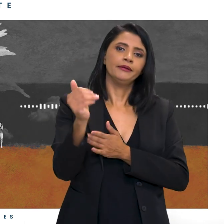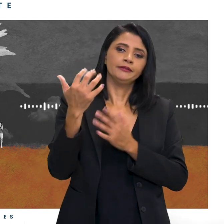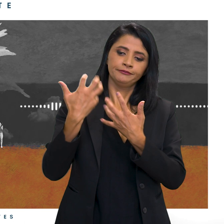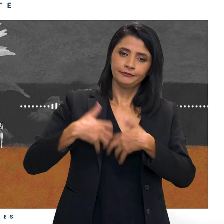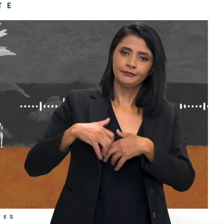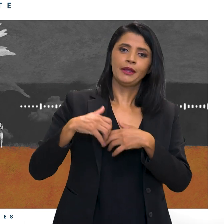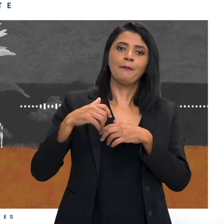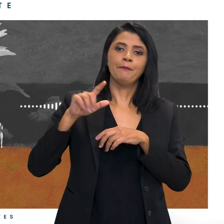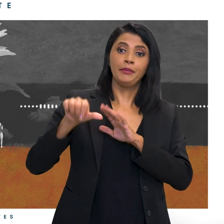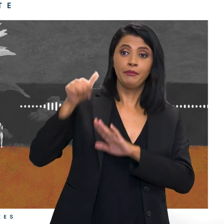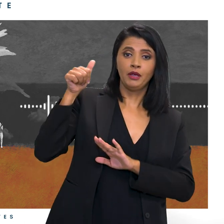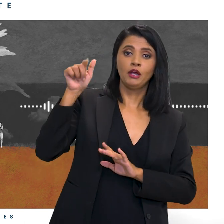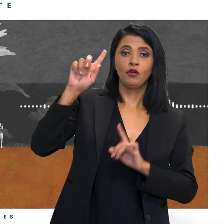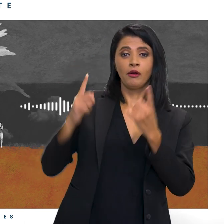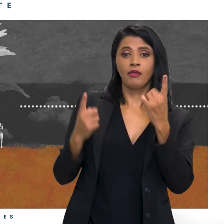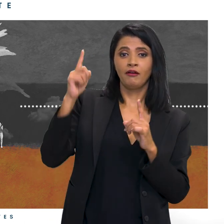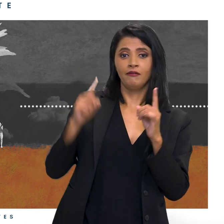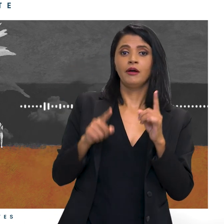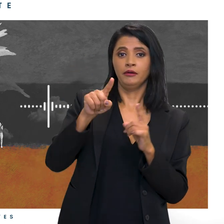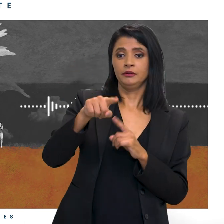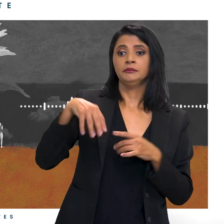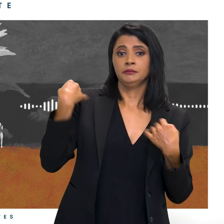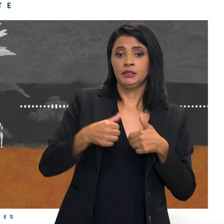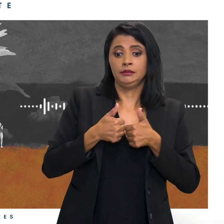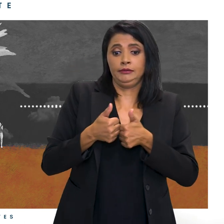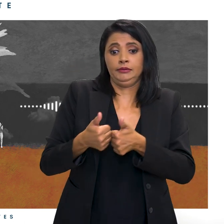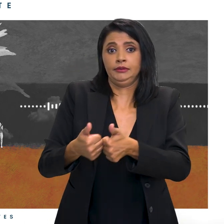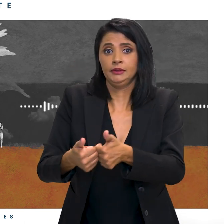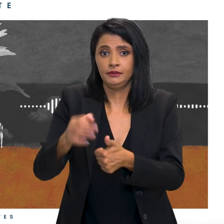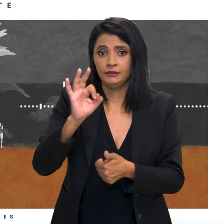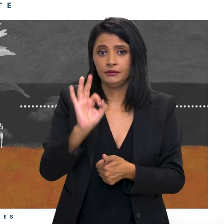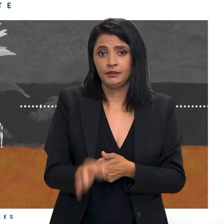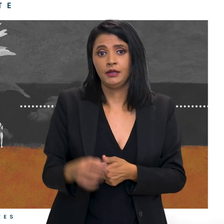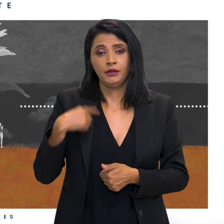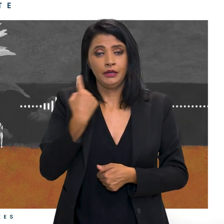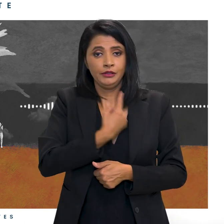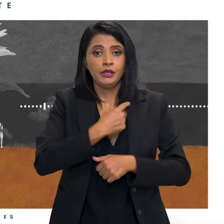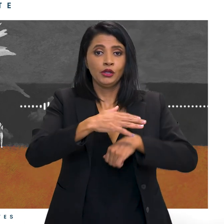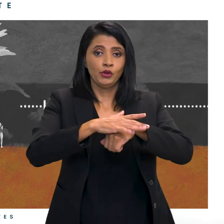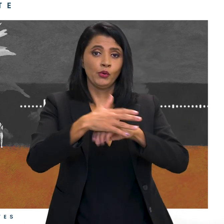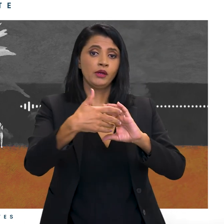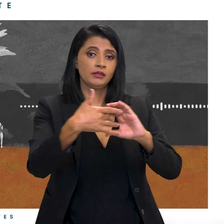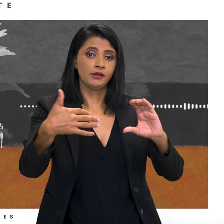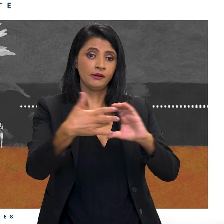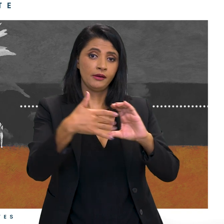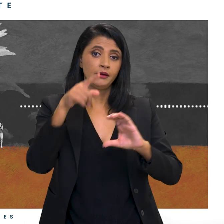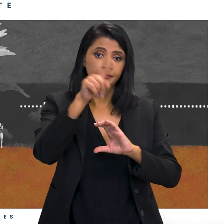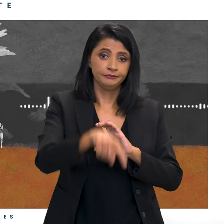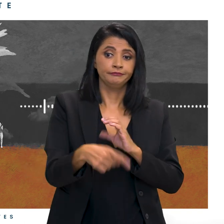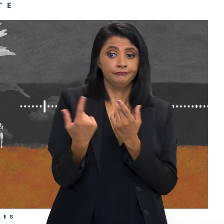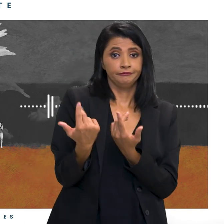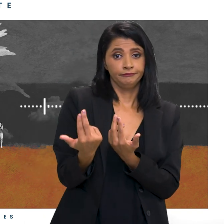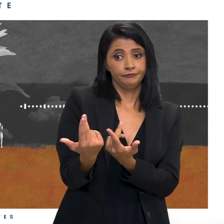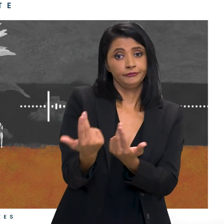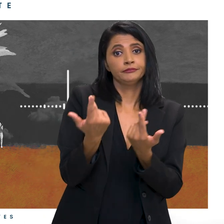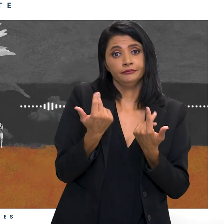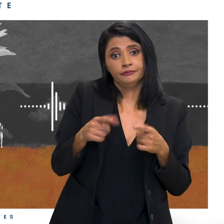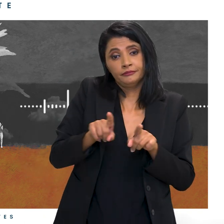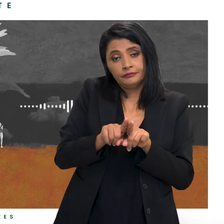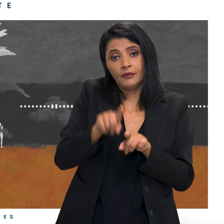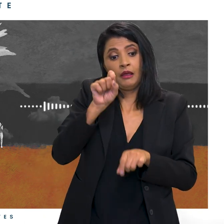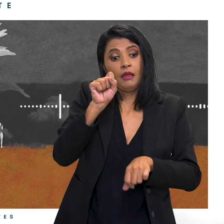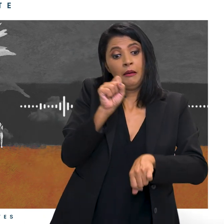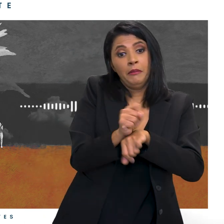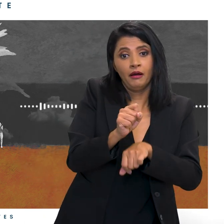coisas só começam a funcionar depois do carnaval. Então a gente leva isso muito ao pé da letra. E para a gente, doença rara está mais ou menos nesse